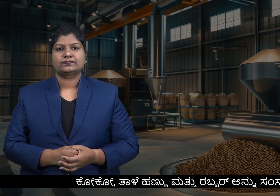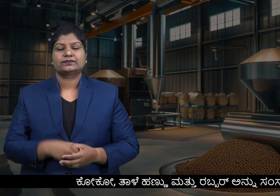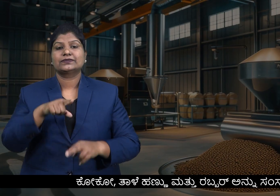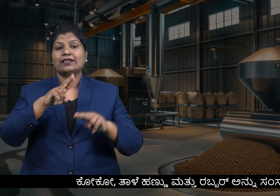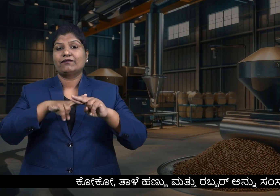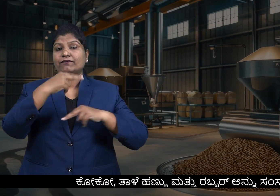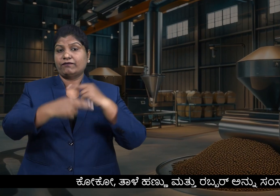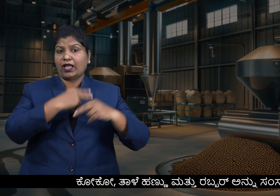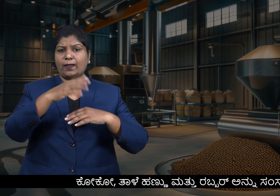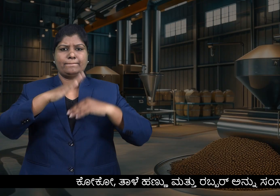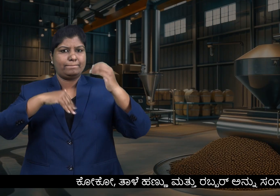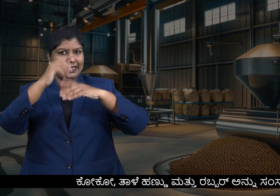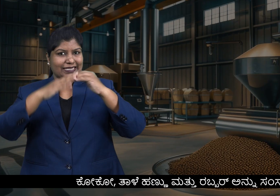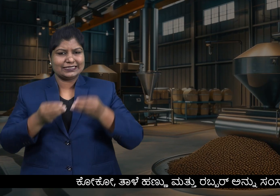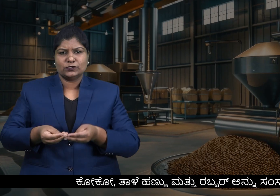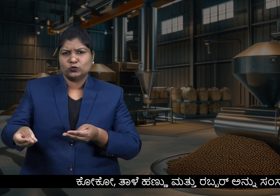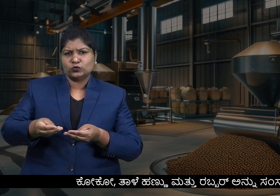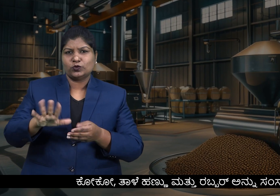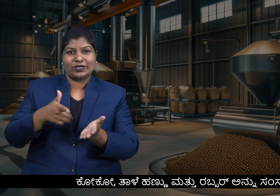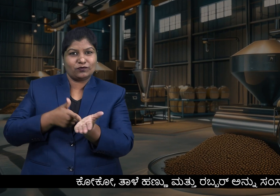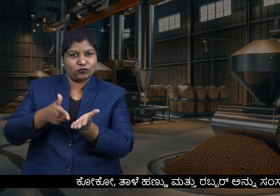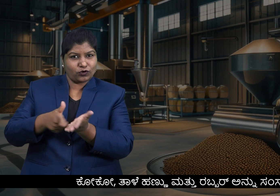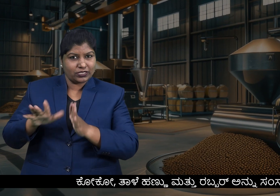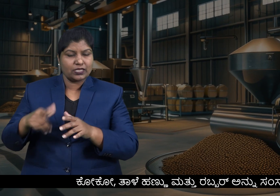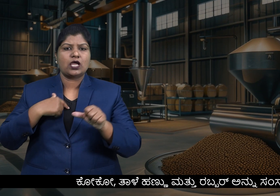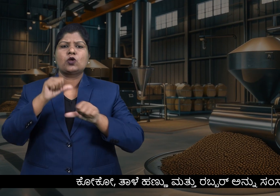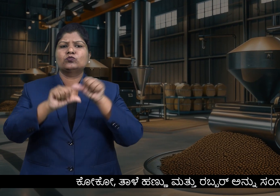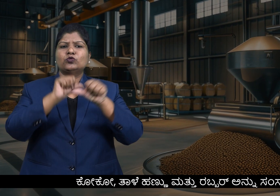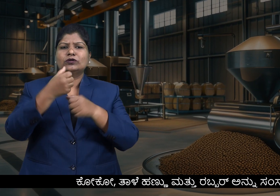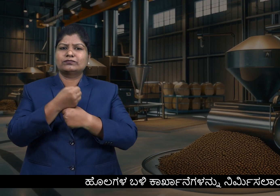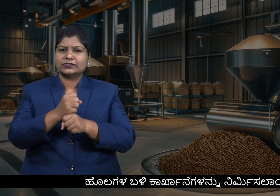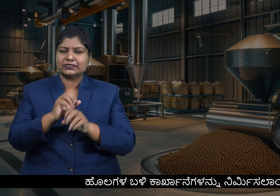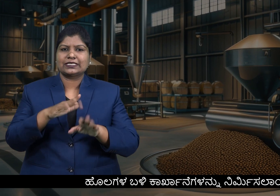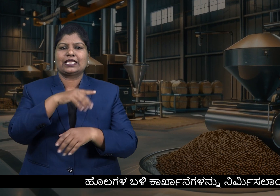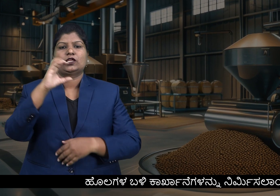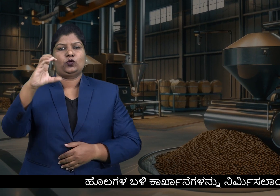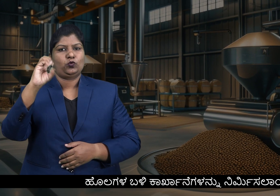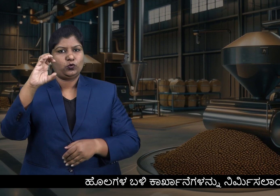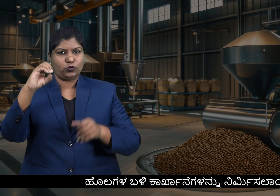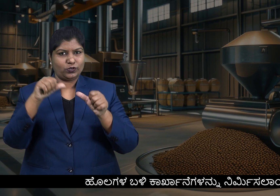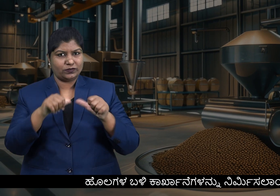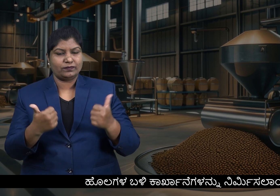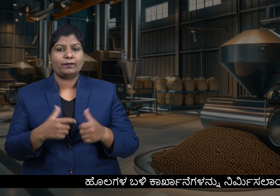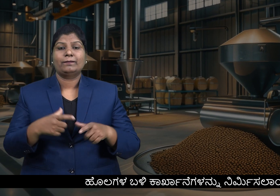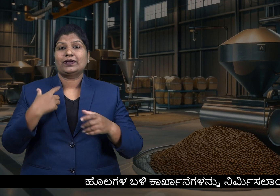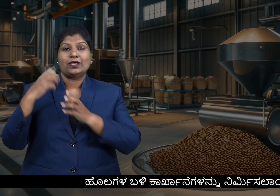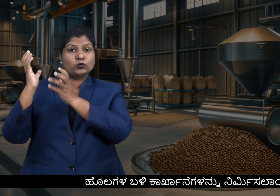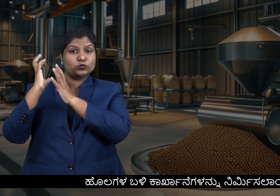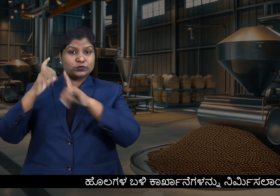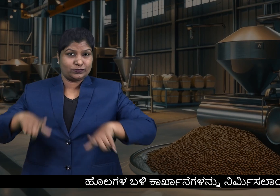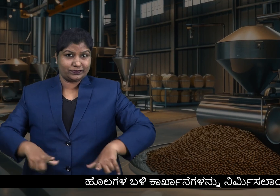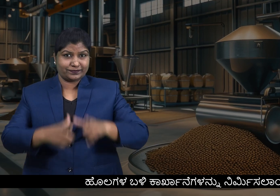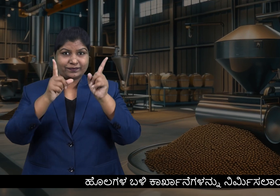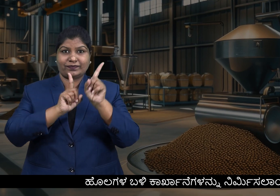ಕೋಕೋ, ತಾಳೆಹಣ್ಣು ಮತ್ತು ರಬ್ಬರನ್ನು ಸಂಸ್ಕರಿಸಲು ಹೊಲಗಳ ಬಳಿ ಕಾರ್ಖಾನೆಗಳನ್ನು